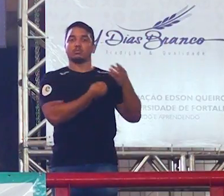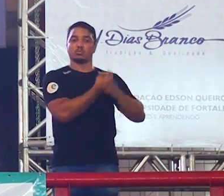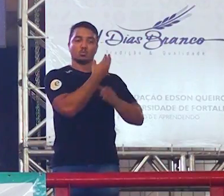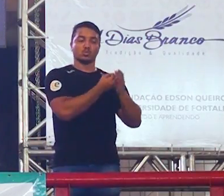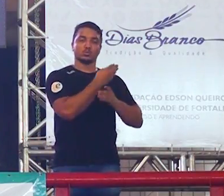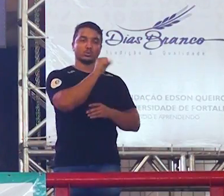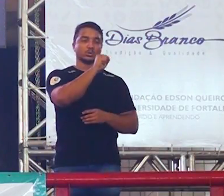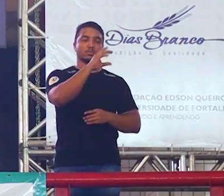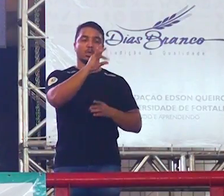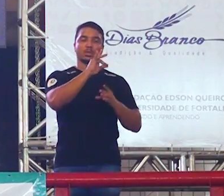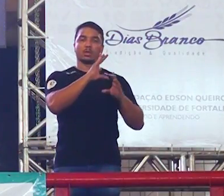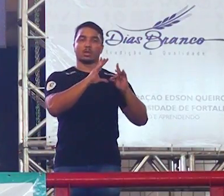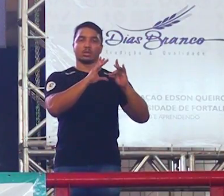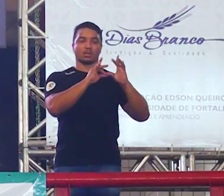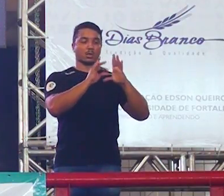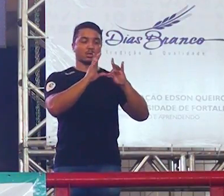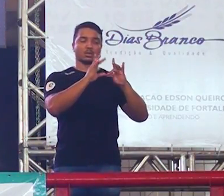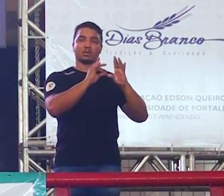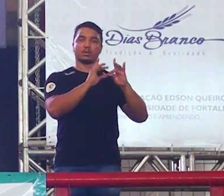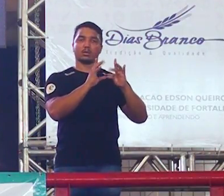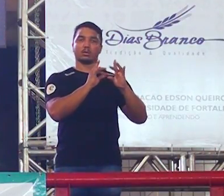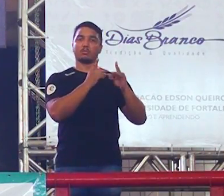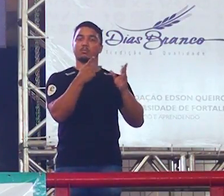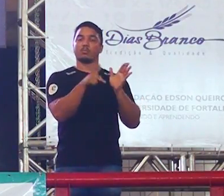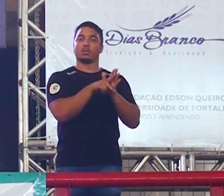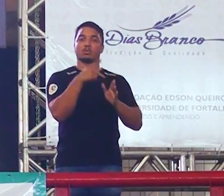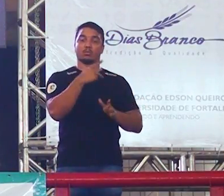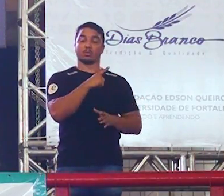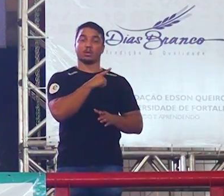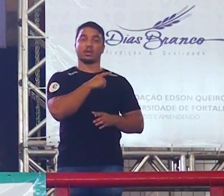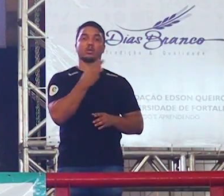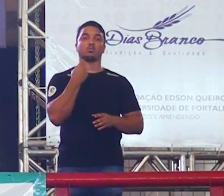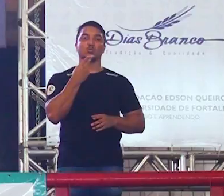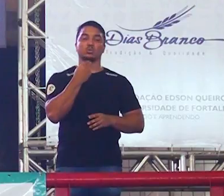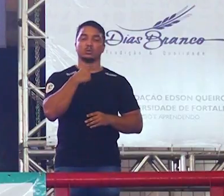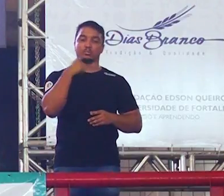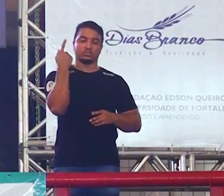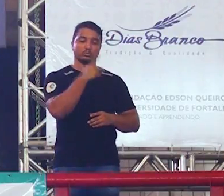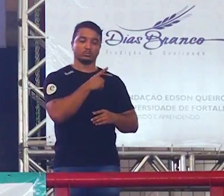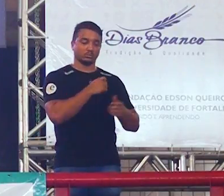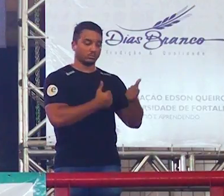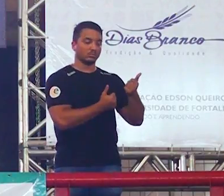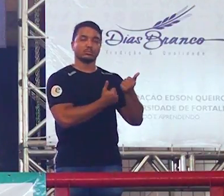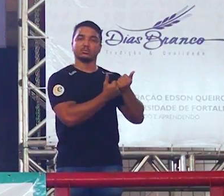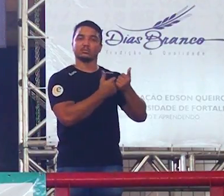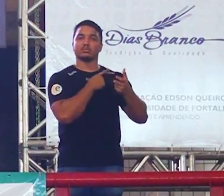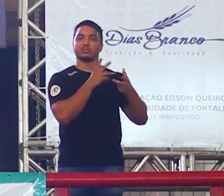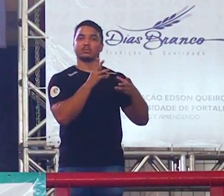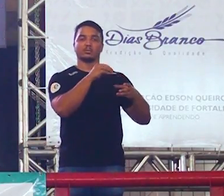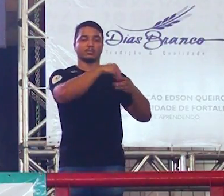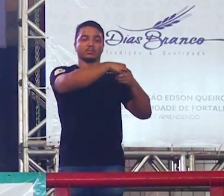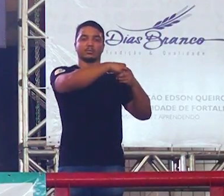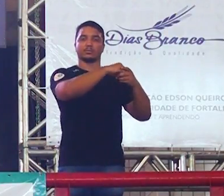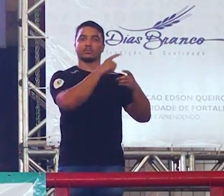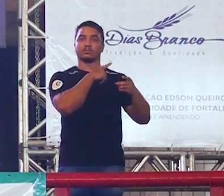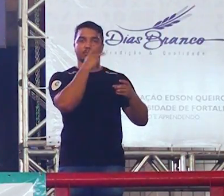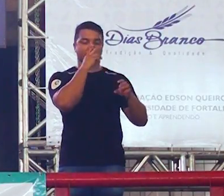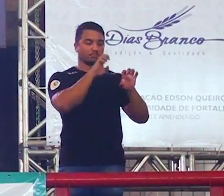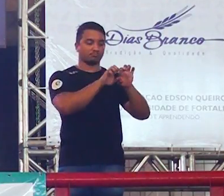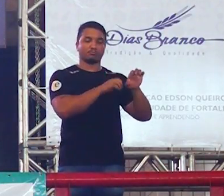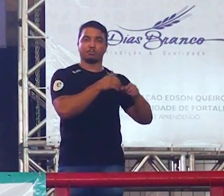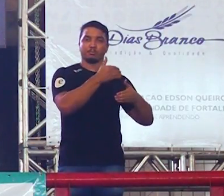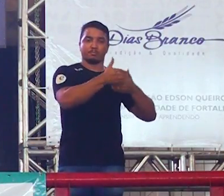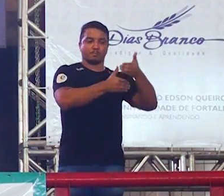é exatamente a porção líquida e nutritiva que vai abrigar e nutrir o espermatozoide